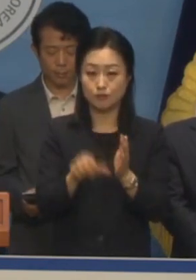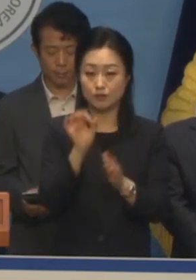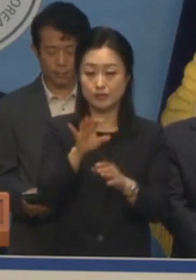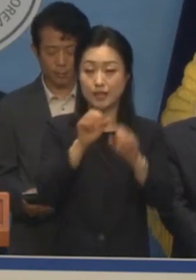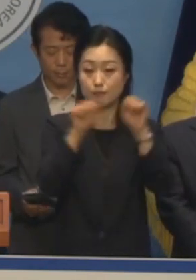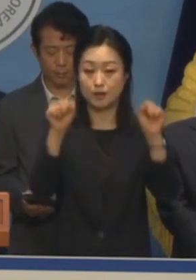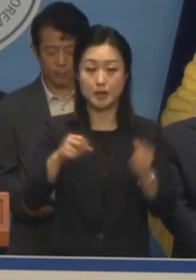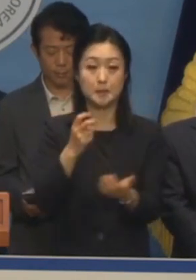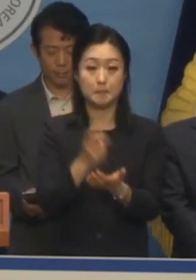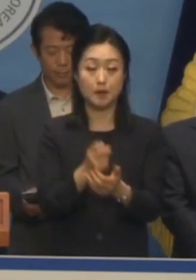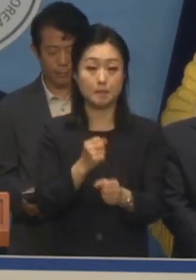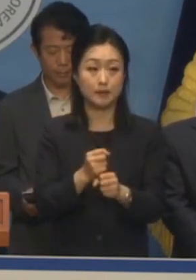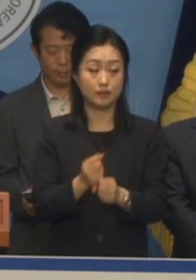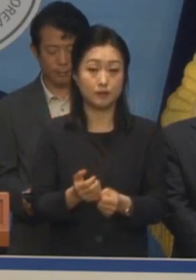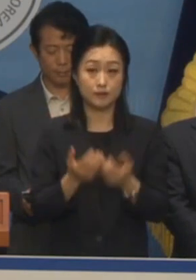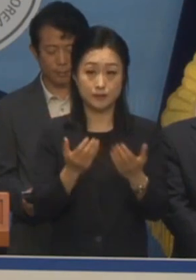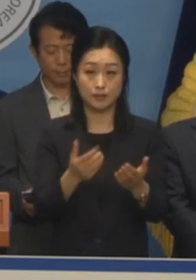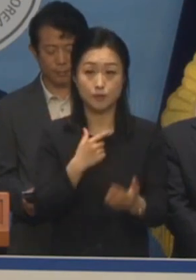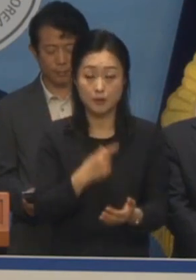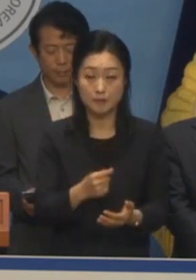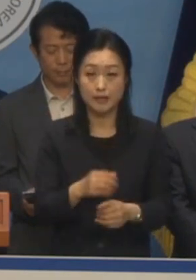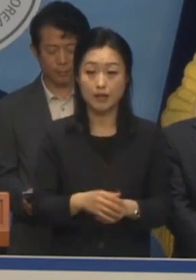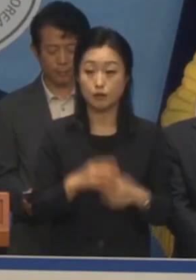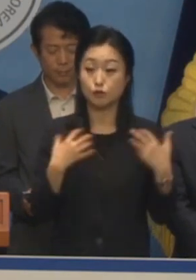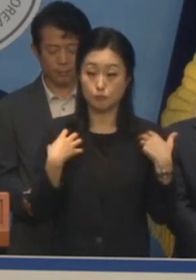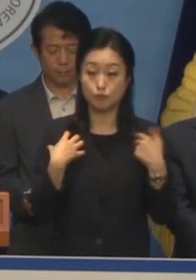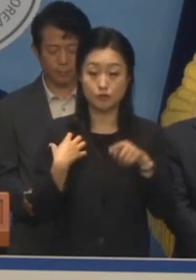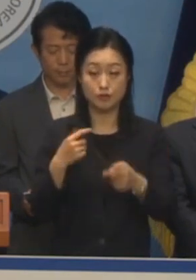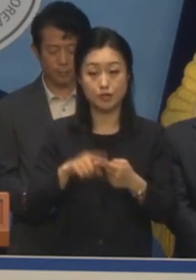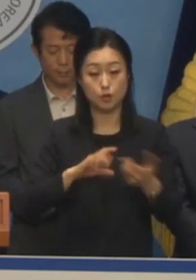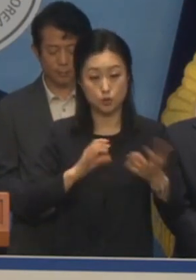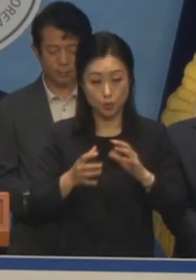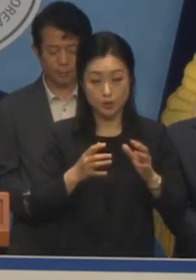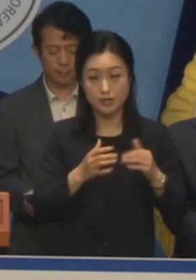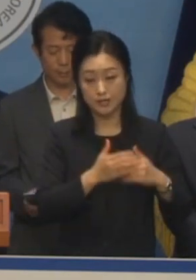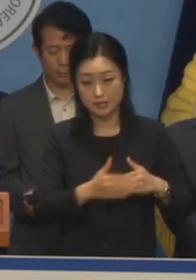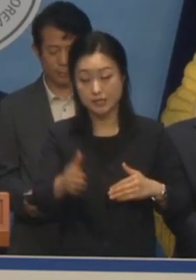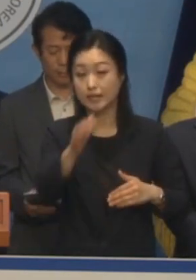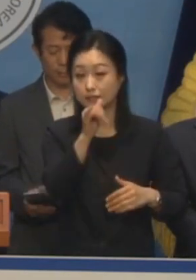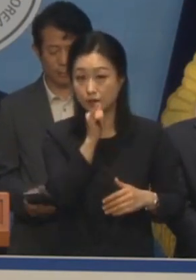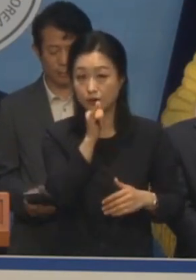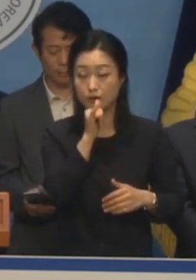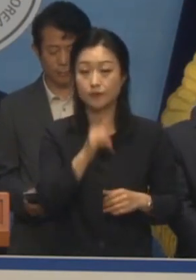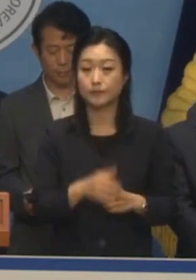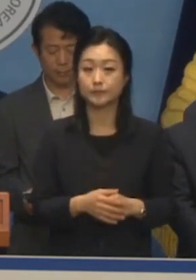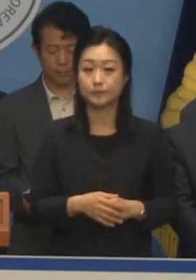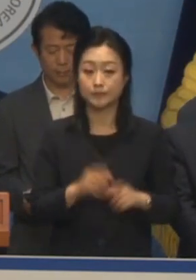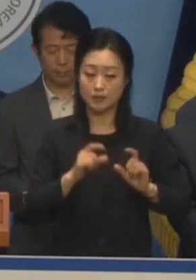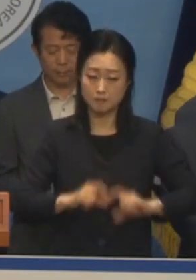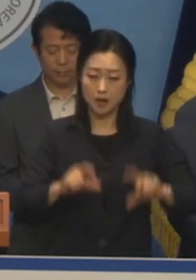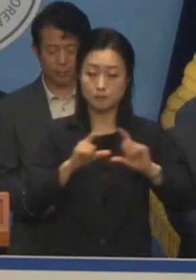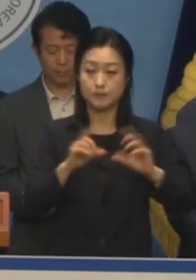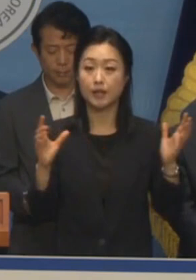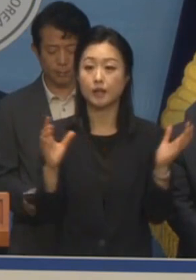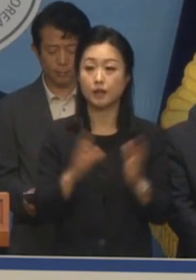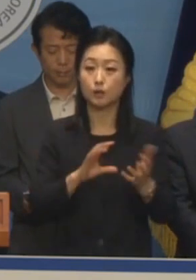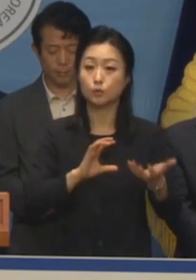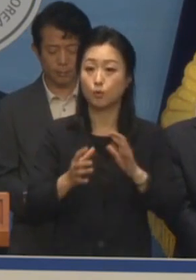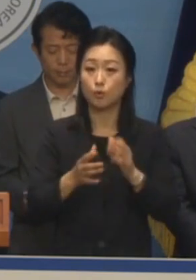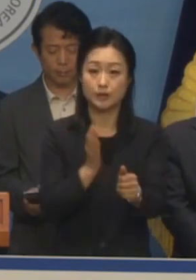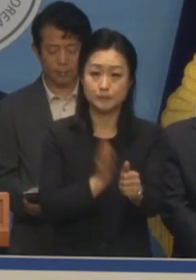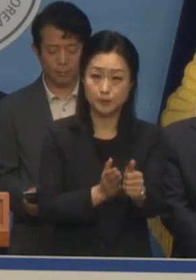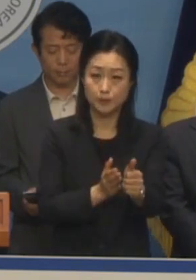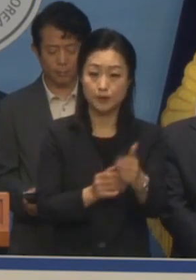제안합니다. 정부에서도 이미 온플법에 대한 논의가 어느 정도는 진행된 만큼 밤샘 토론을 하더라도 이번